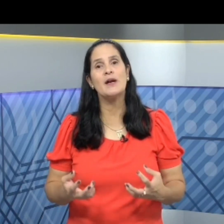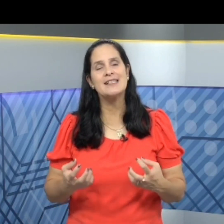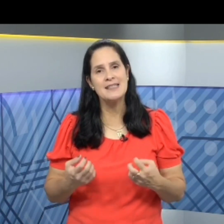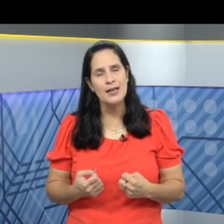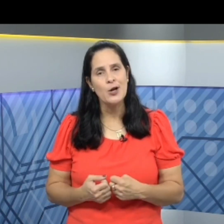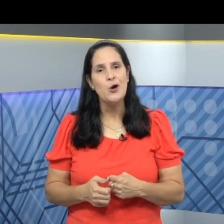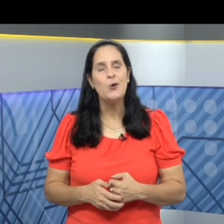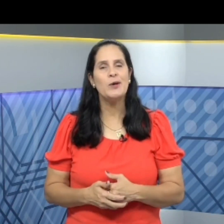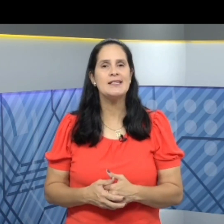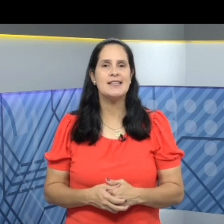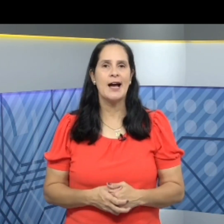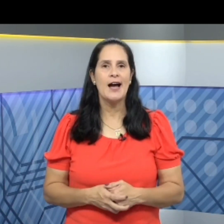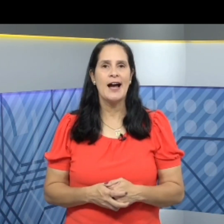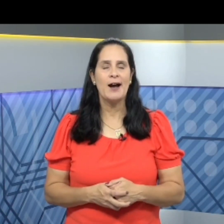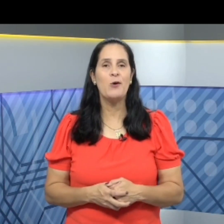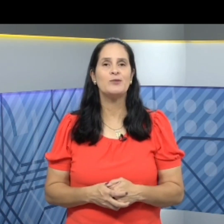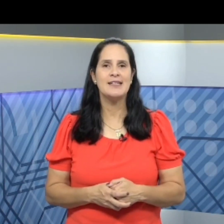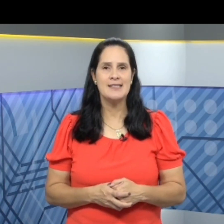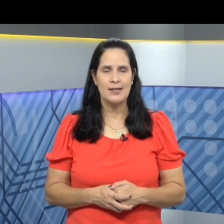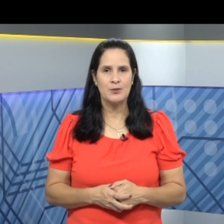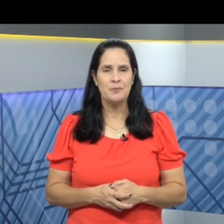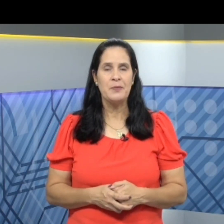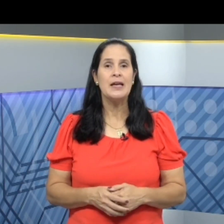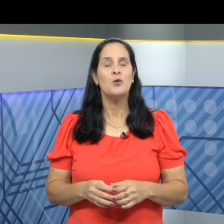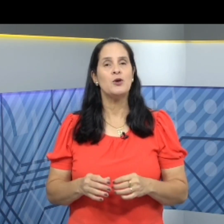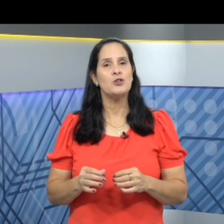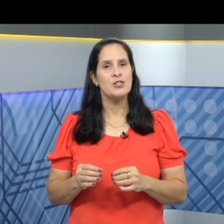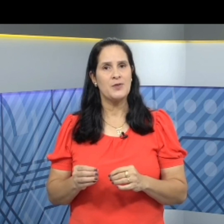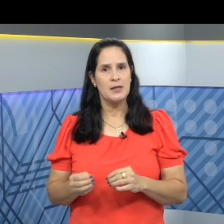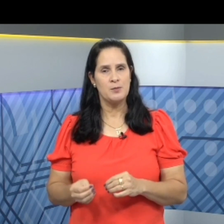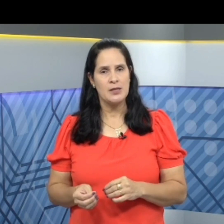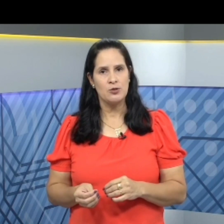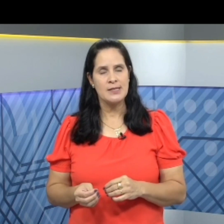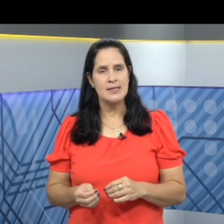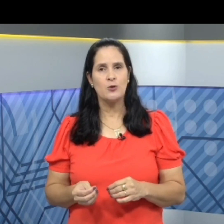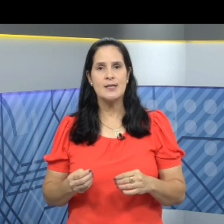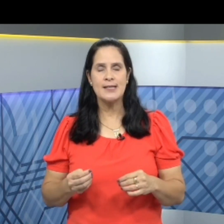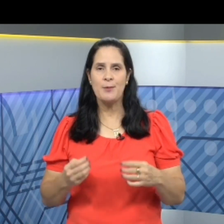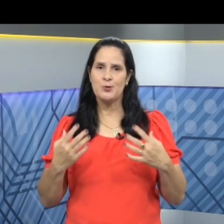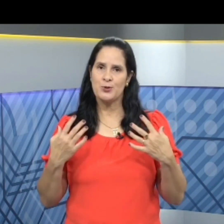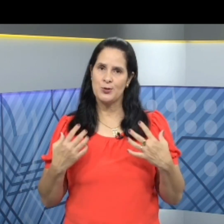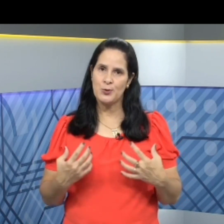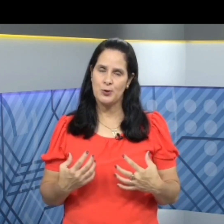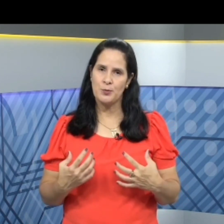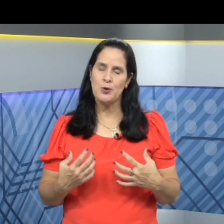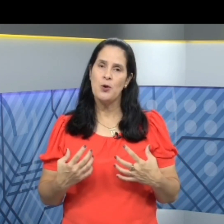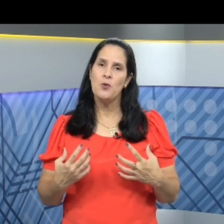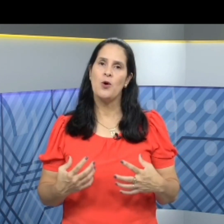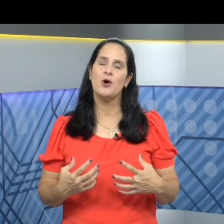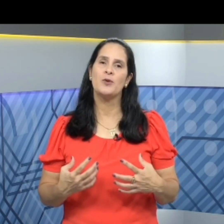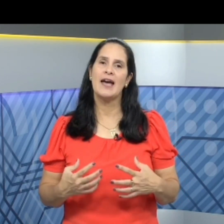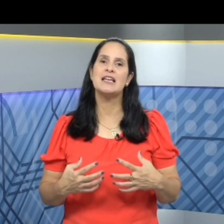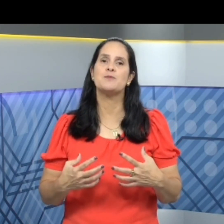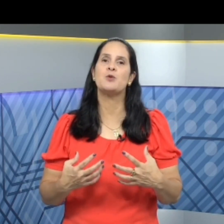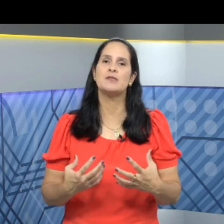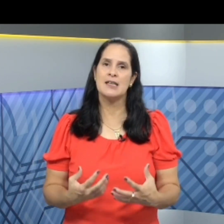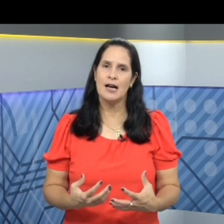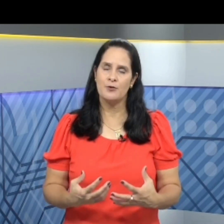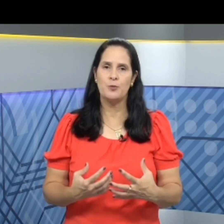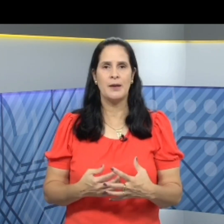conhecer o que está acontecendo. Quando nós falamos da audição, nós temos no nosso corpo um órgão que é responsável pela